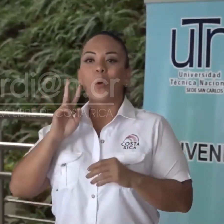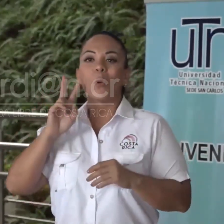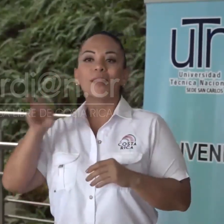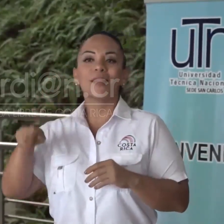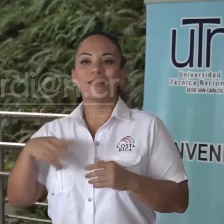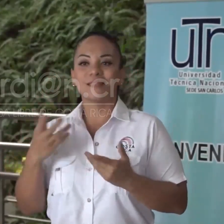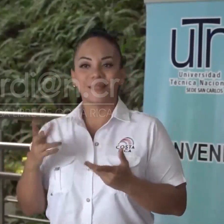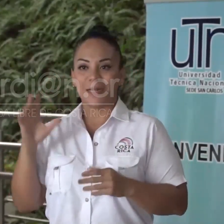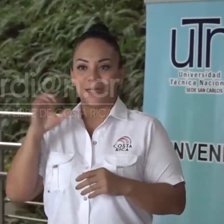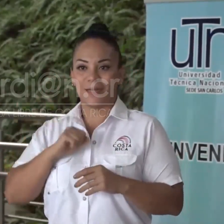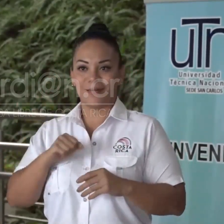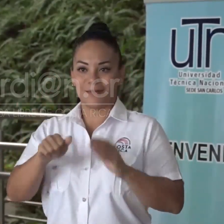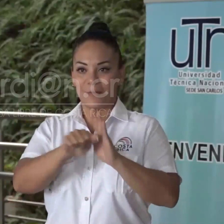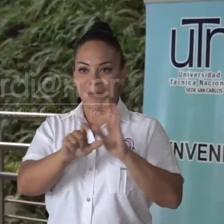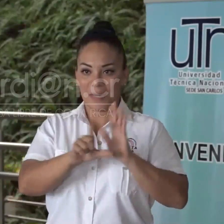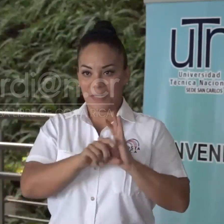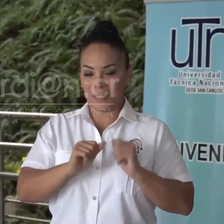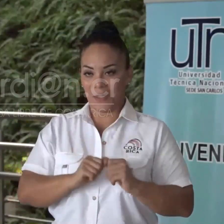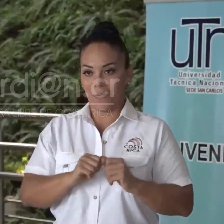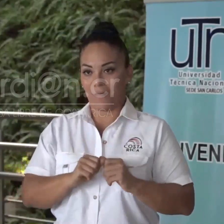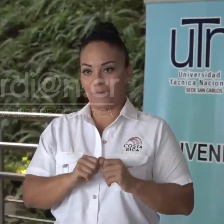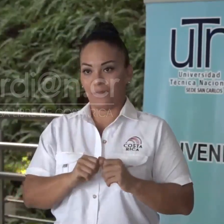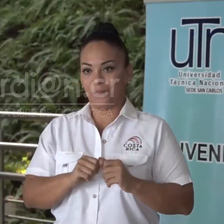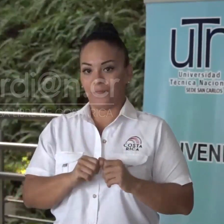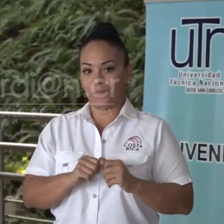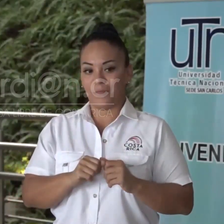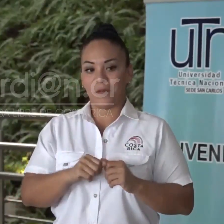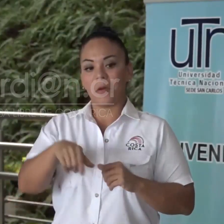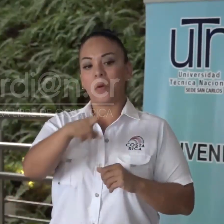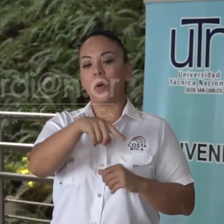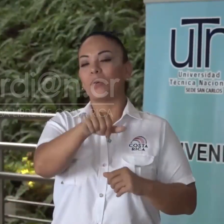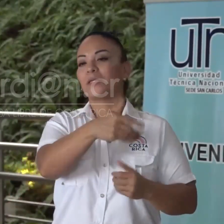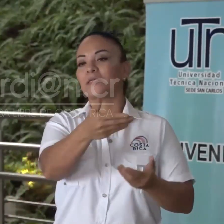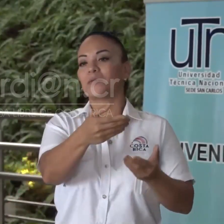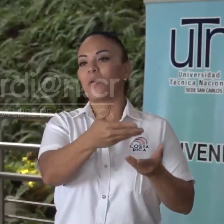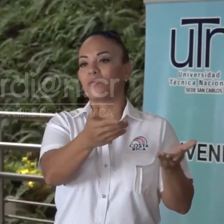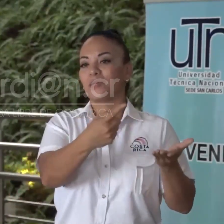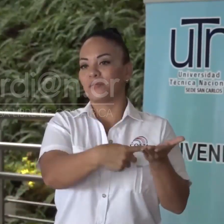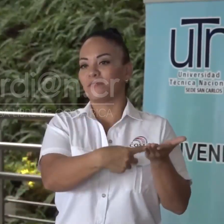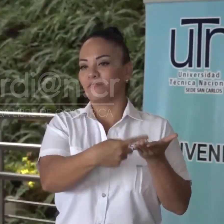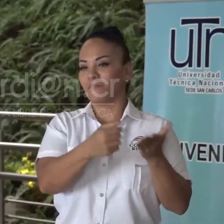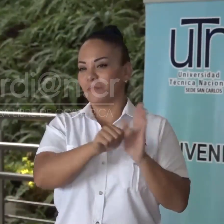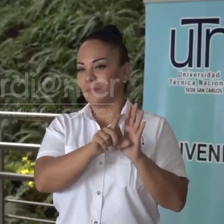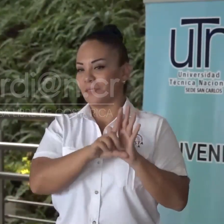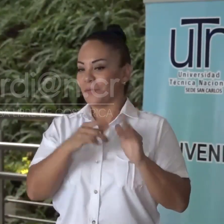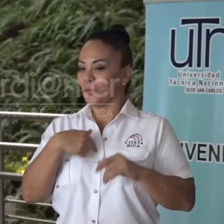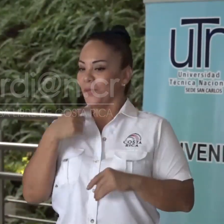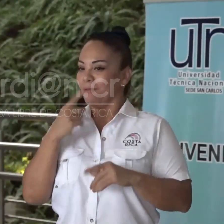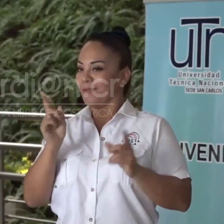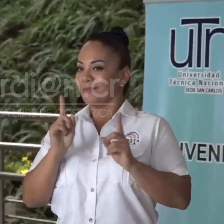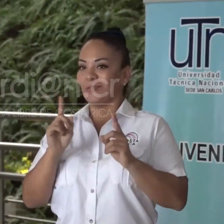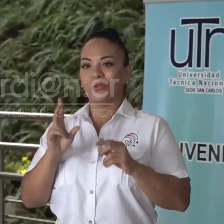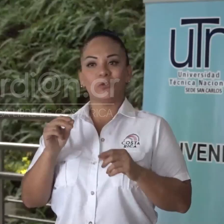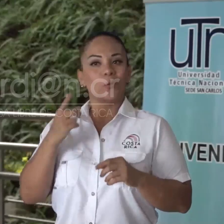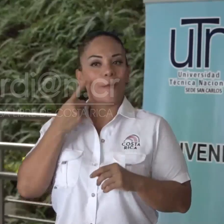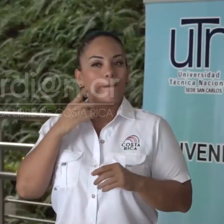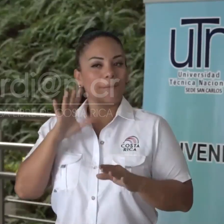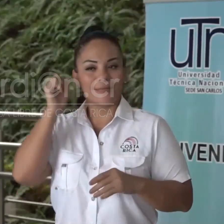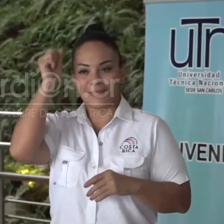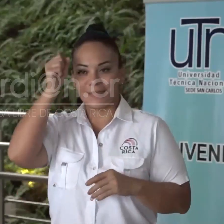manera, a la Asamblea Legislativa para que discuta otras cosas, yo diría, no me parecería